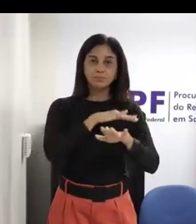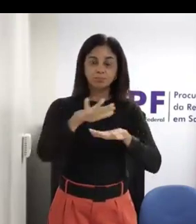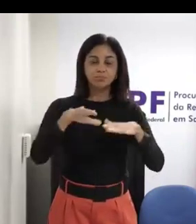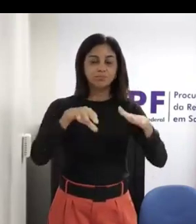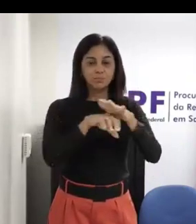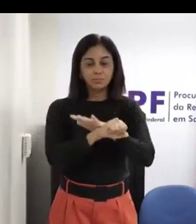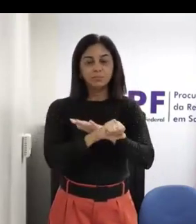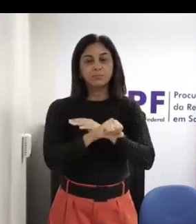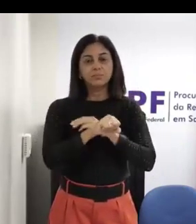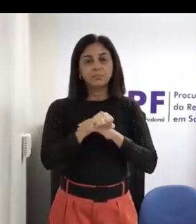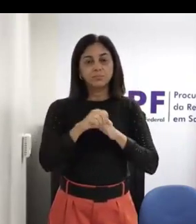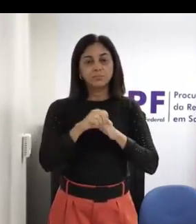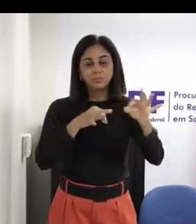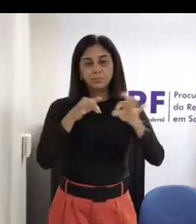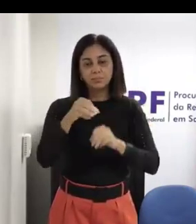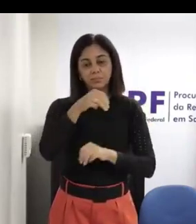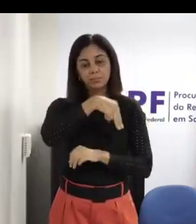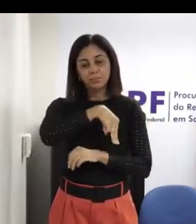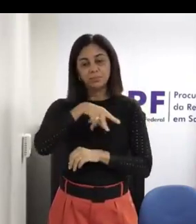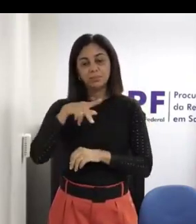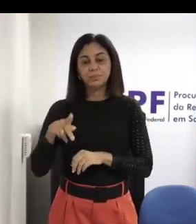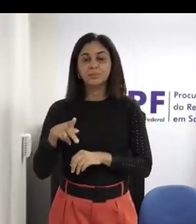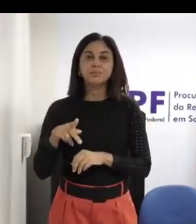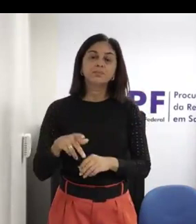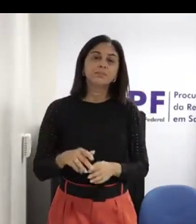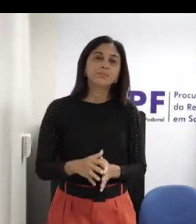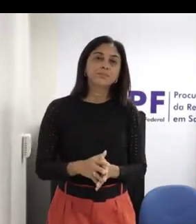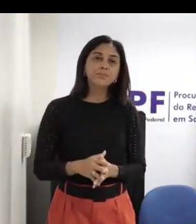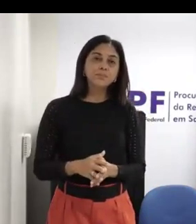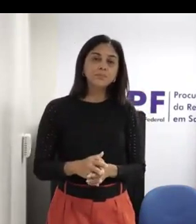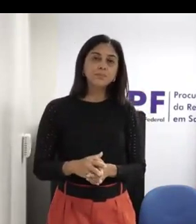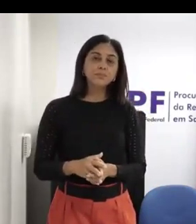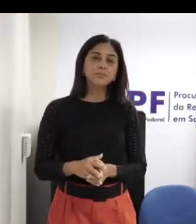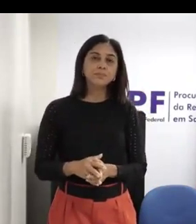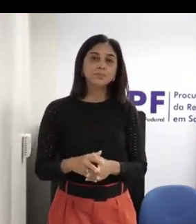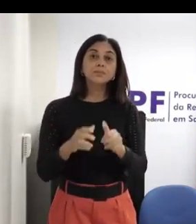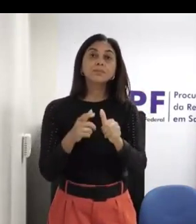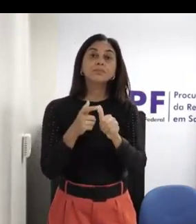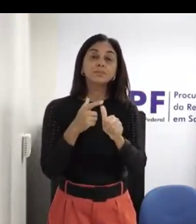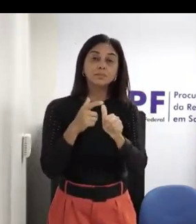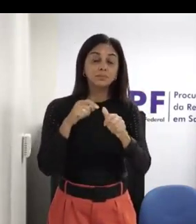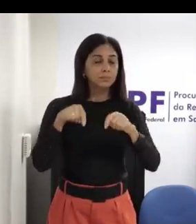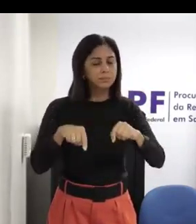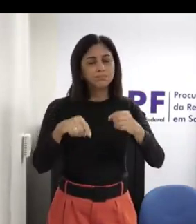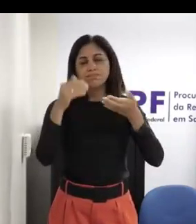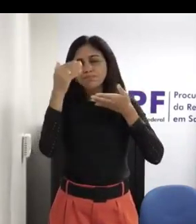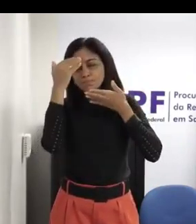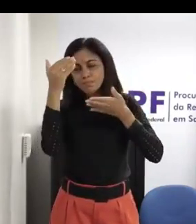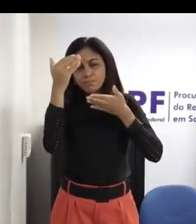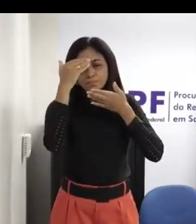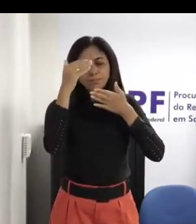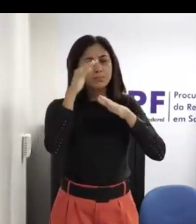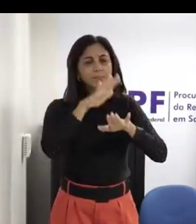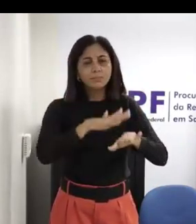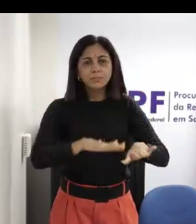Ministério Público Federal eh antes de passar a palavra aos palestrantes Quero agradecer imensamente a